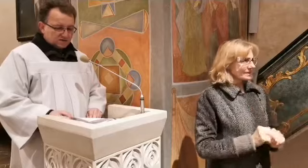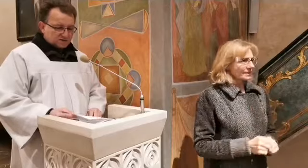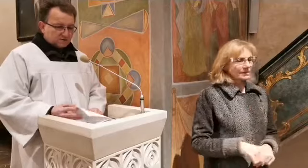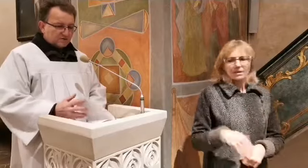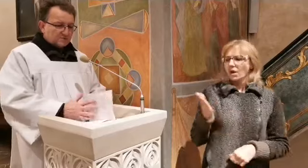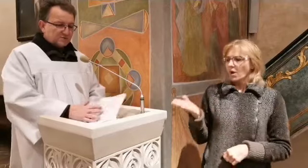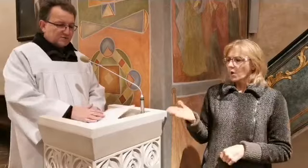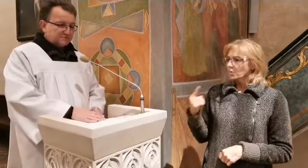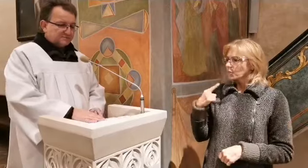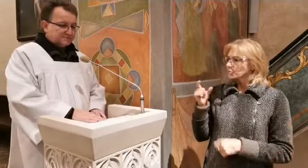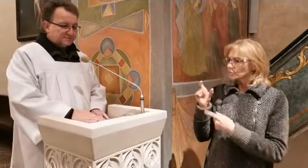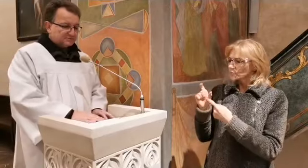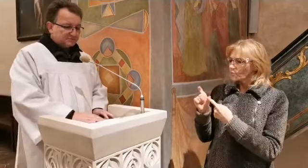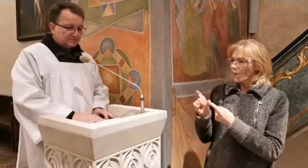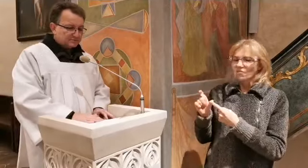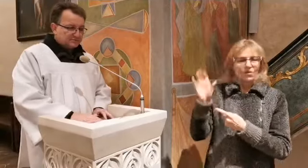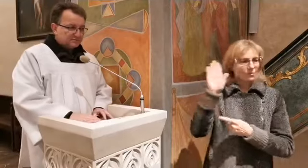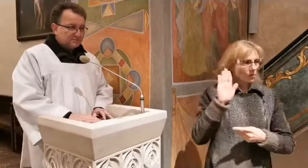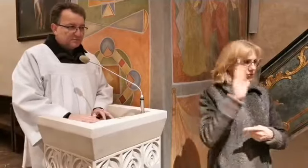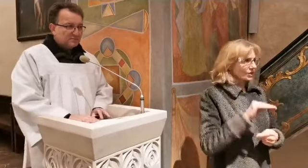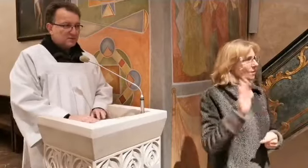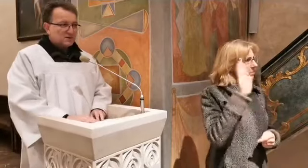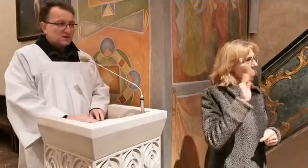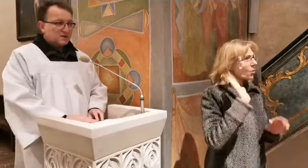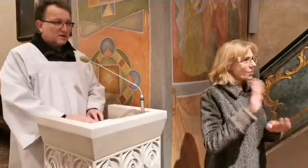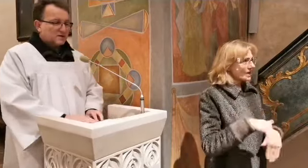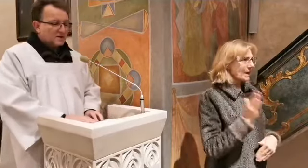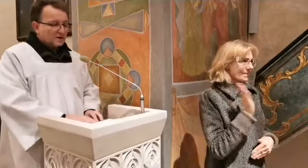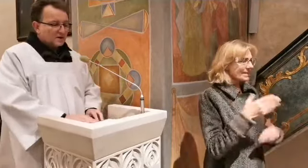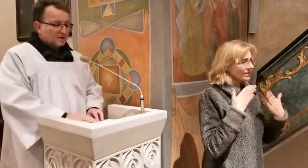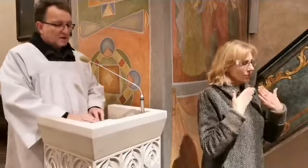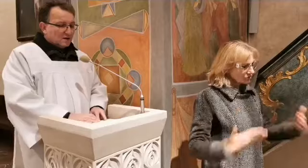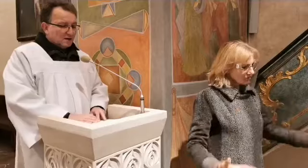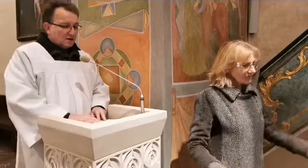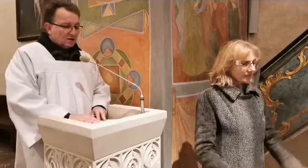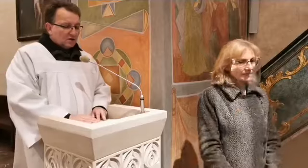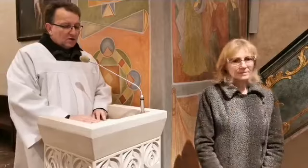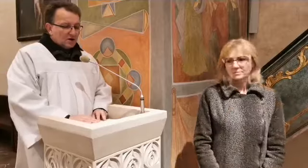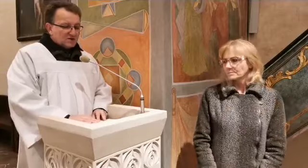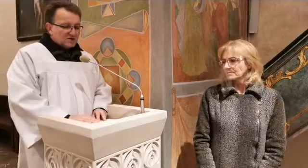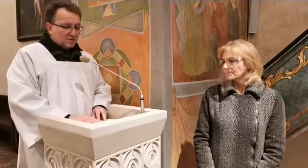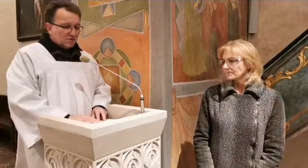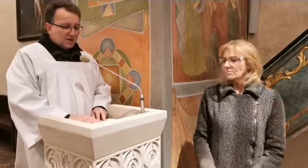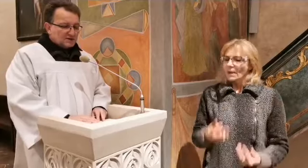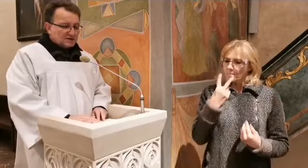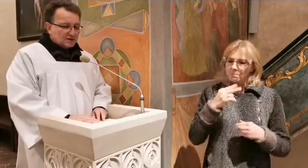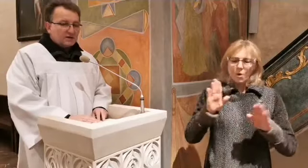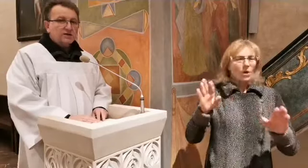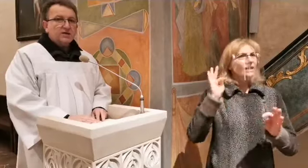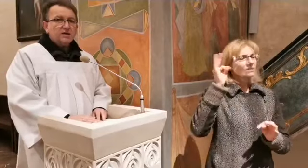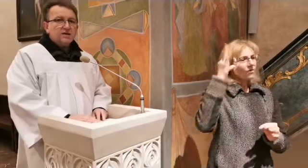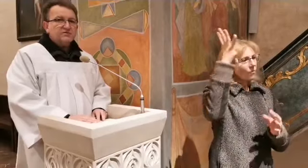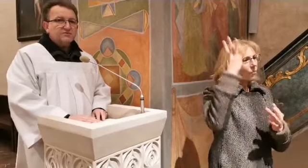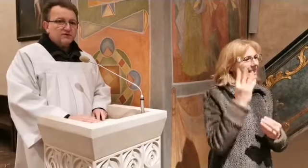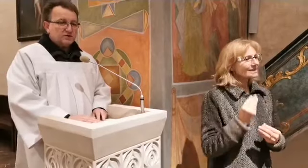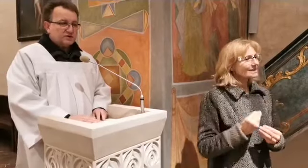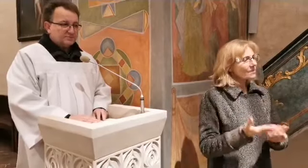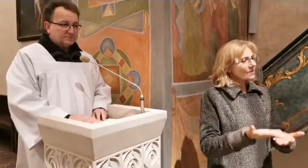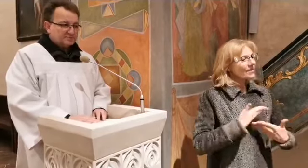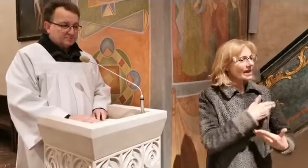Oto Słowo Boże. Bogu niech będą dzięki. Okaż swą łaskę i daj